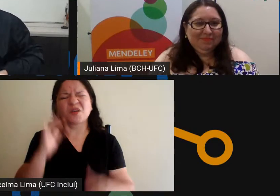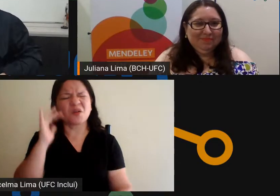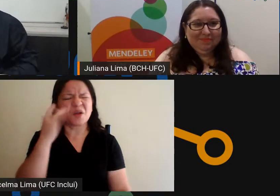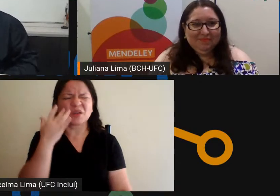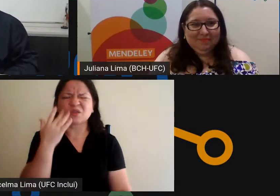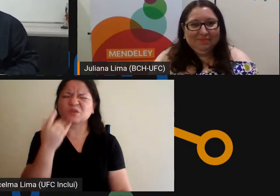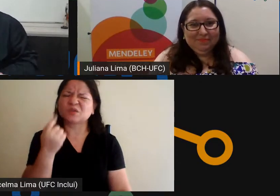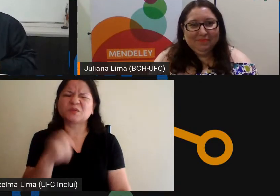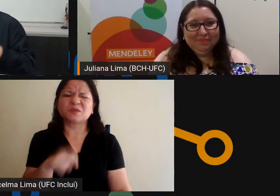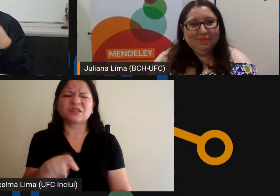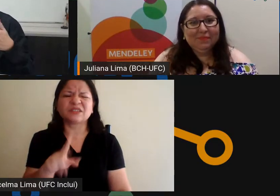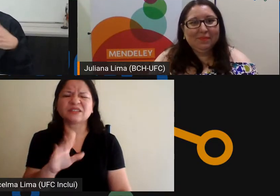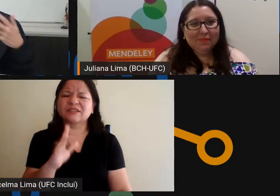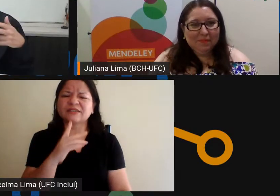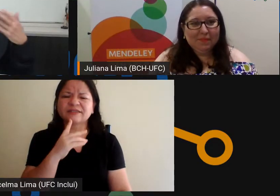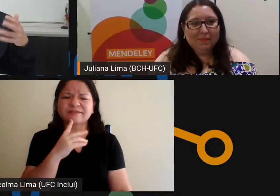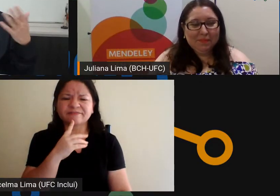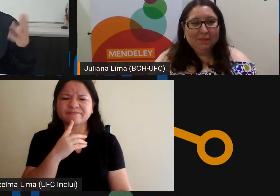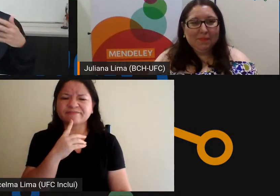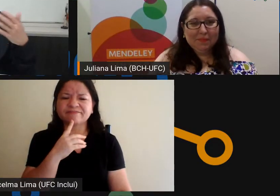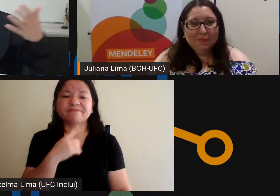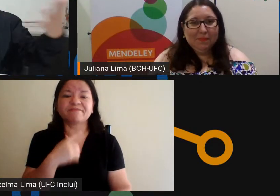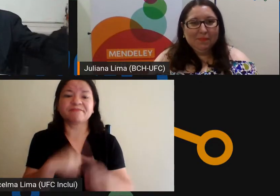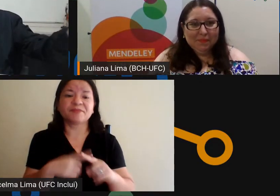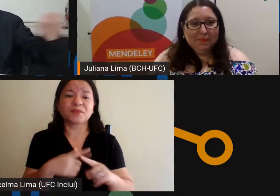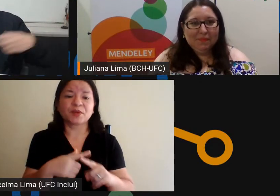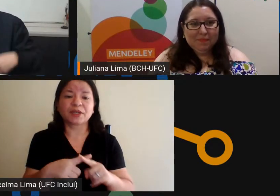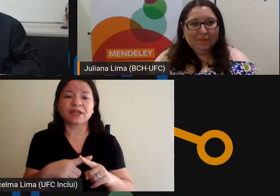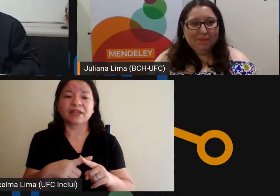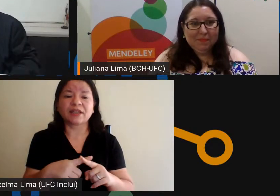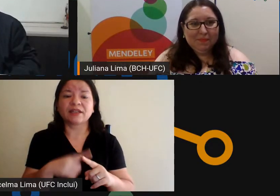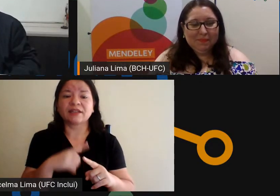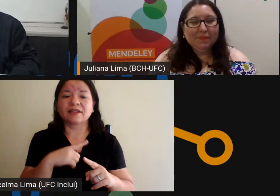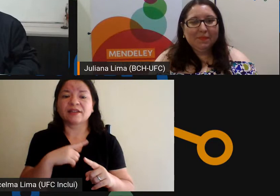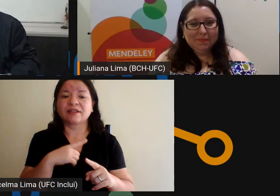precisa do pré-print? O artigo está sujeito a críticas o tempo inteiro.